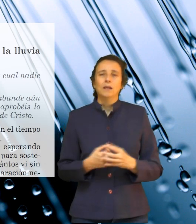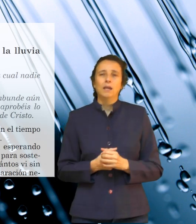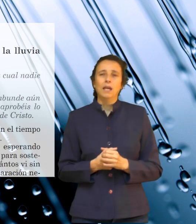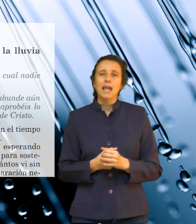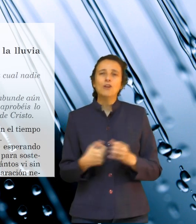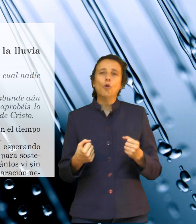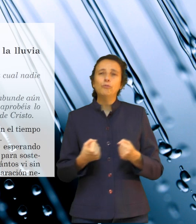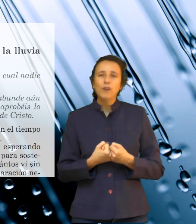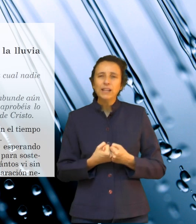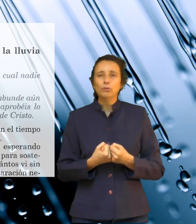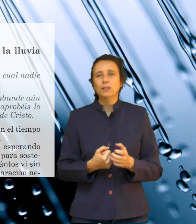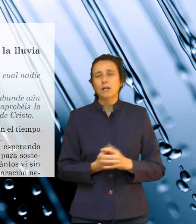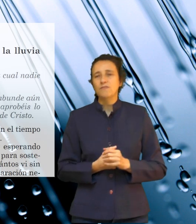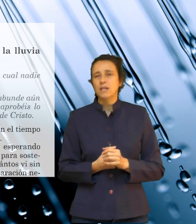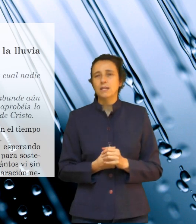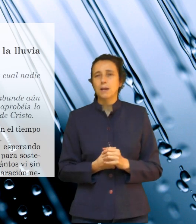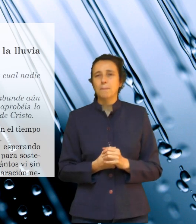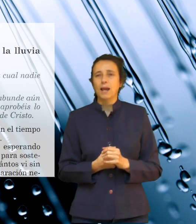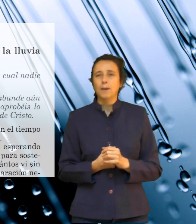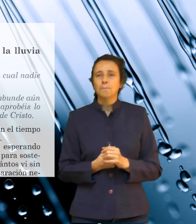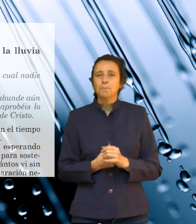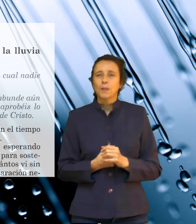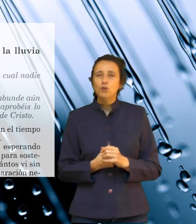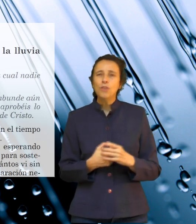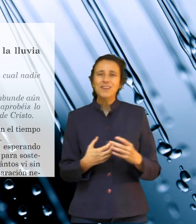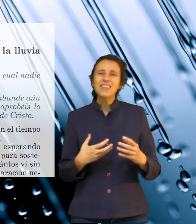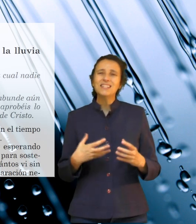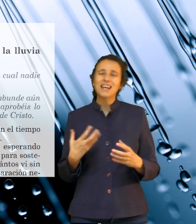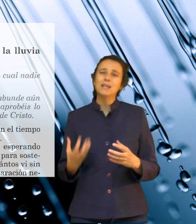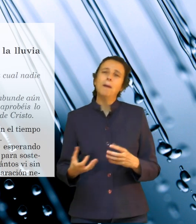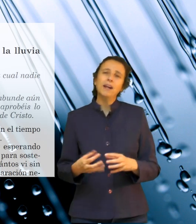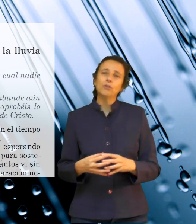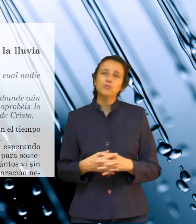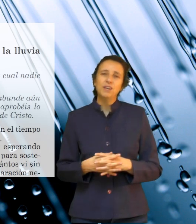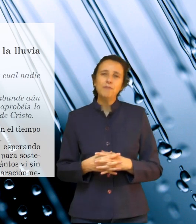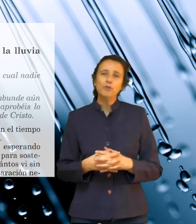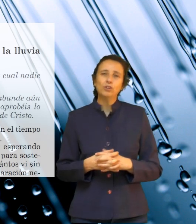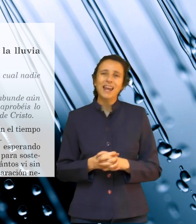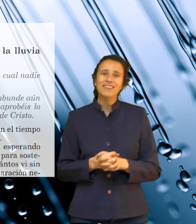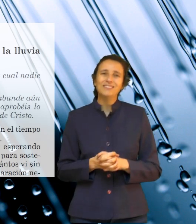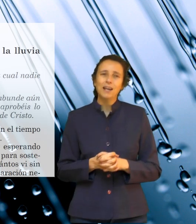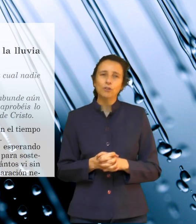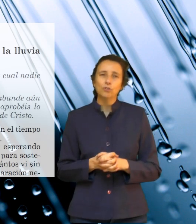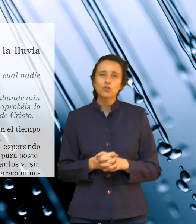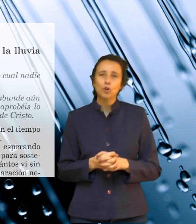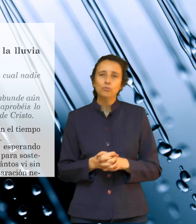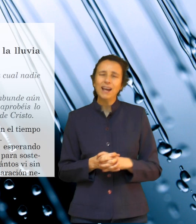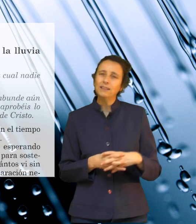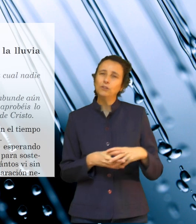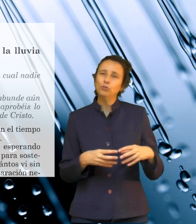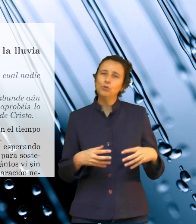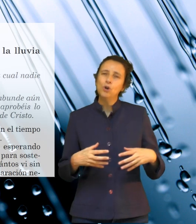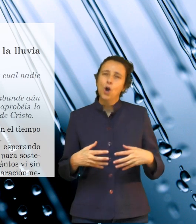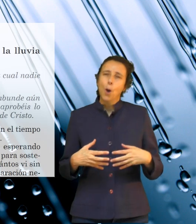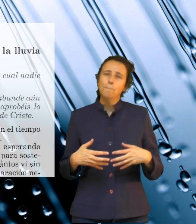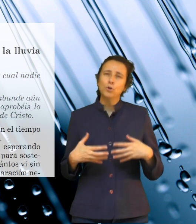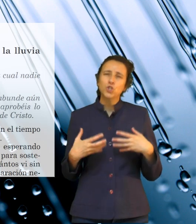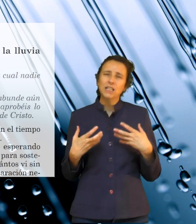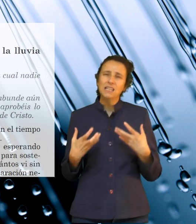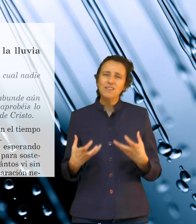establecen el conflicto entre el bien y el mal, no debe desanimarnos, debe fortalecernos con una